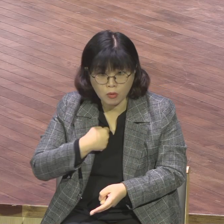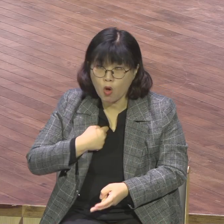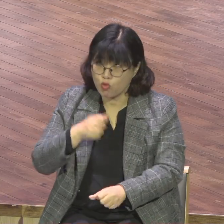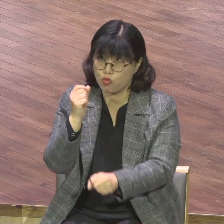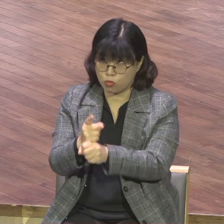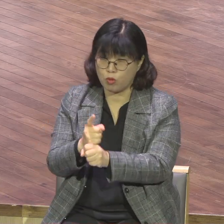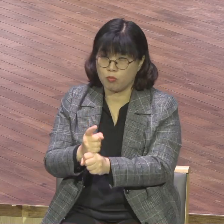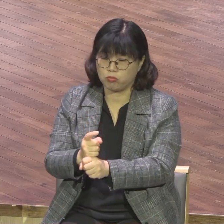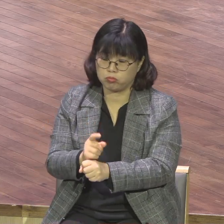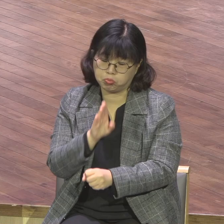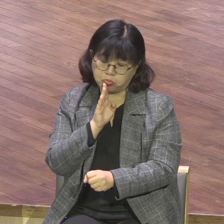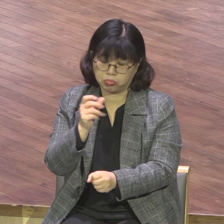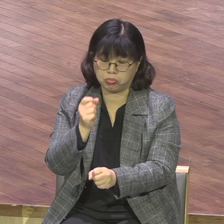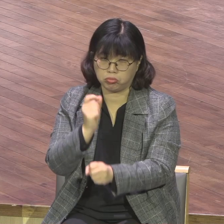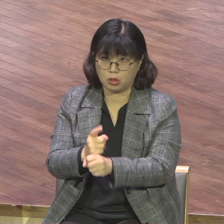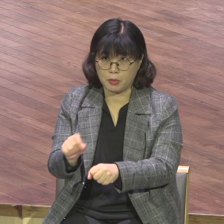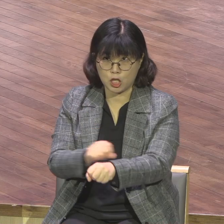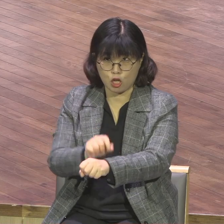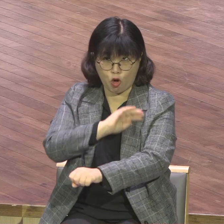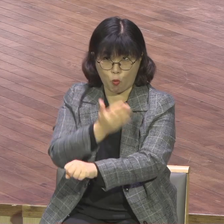이것에 대해서 그리스도인의